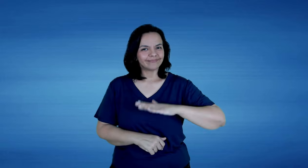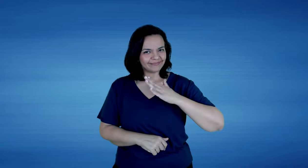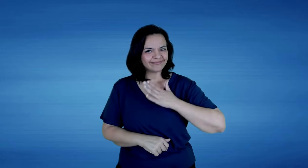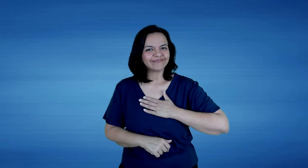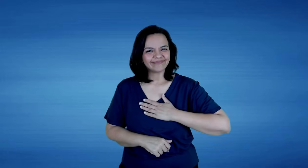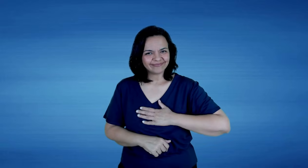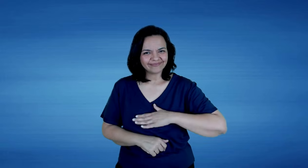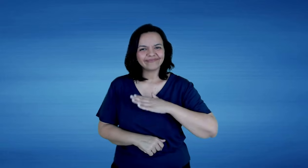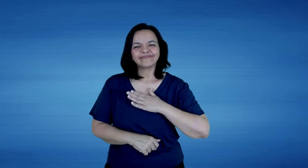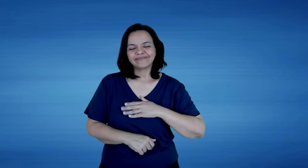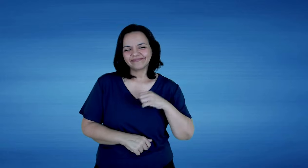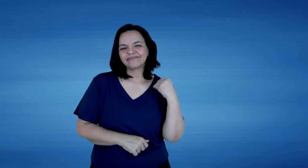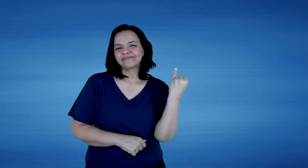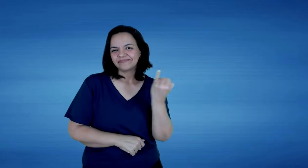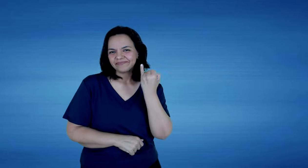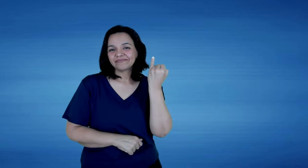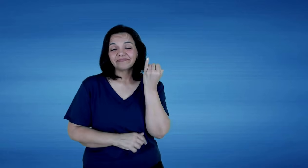e descansar no 7º.